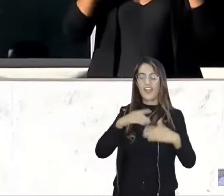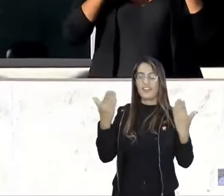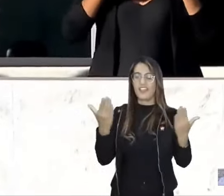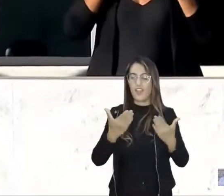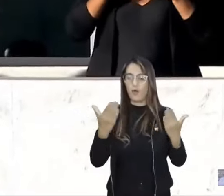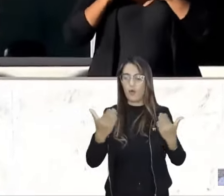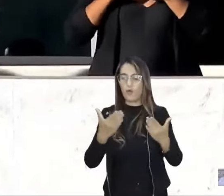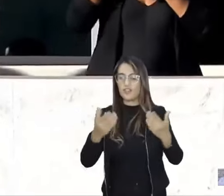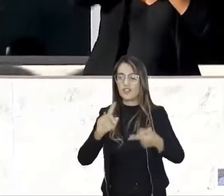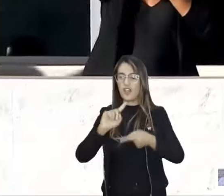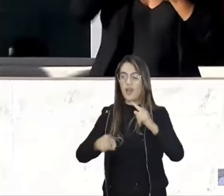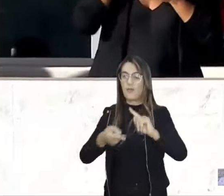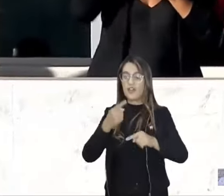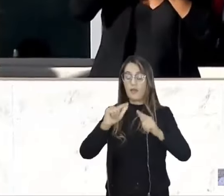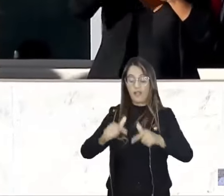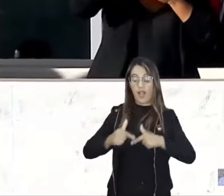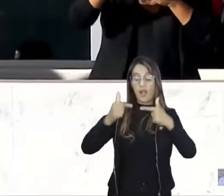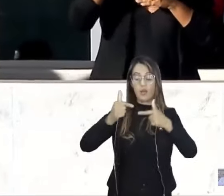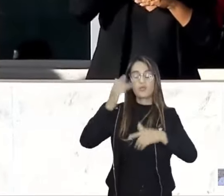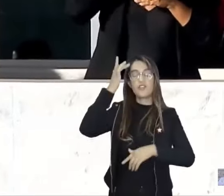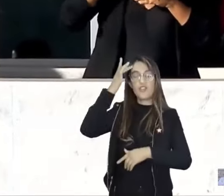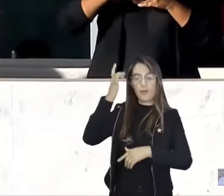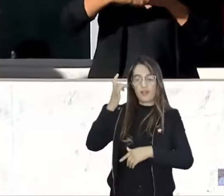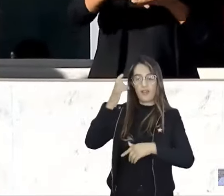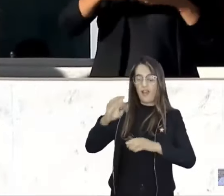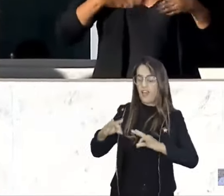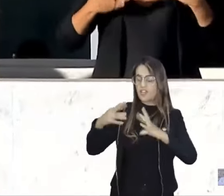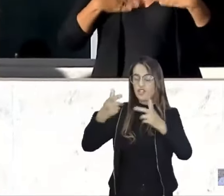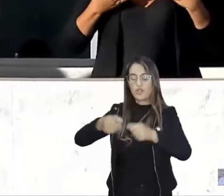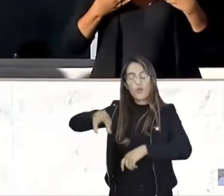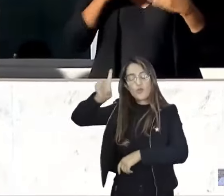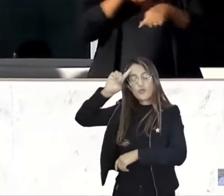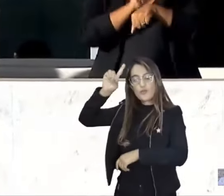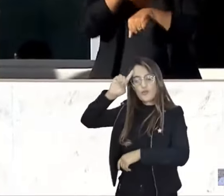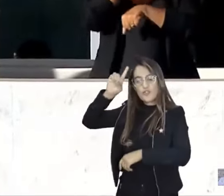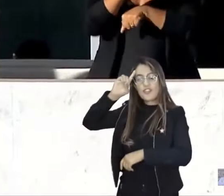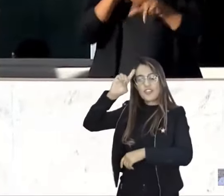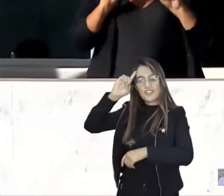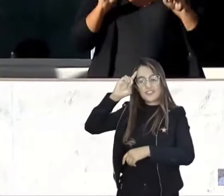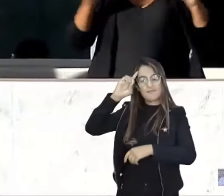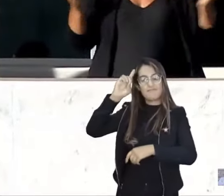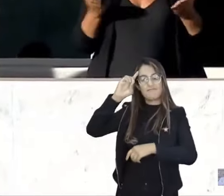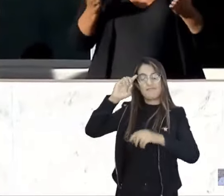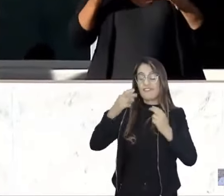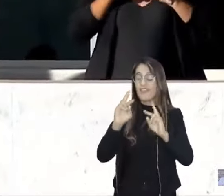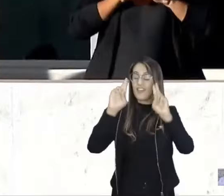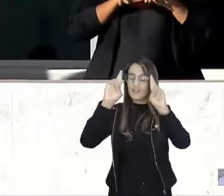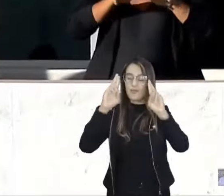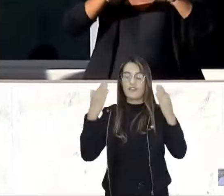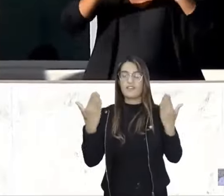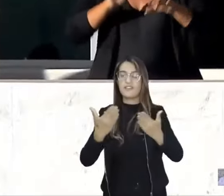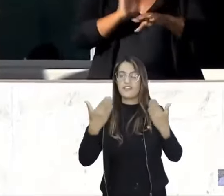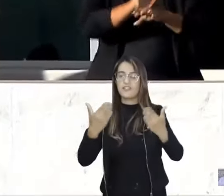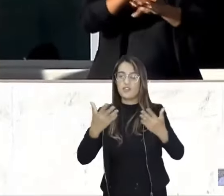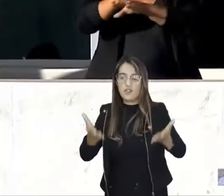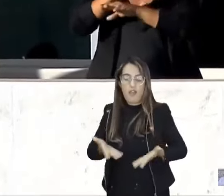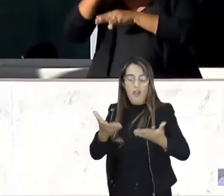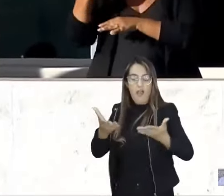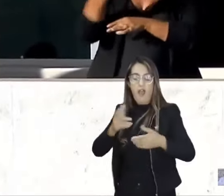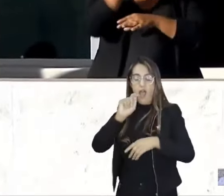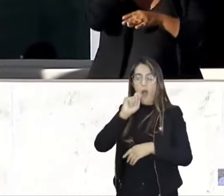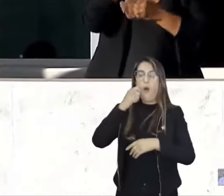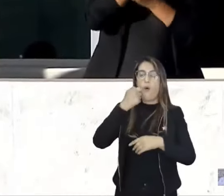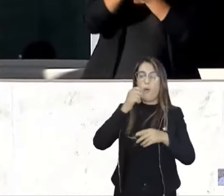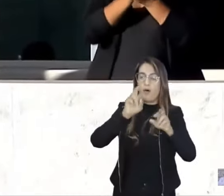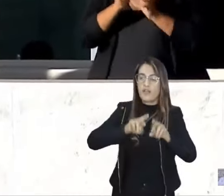de amanhã e de todos os dias que virão. Que a esperança de hoje fermente o pão que há de ser repartido entre